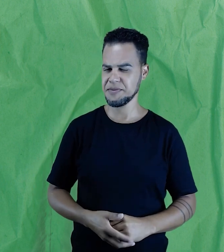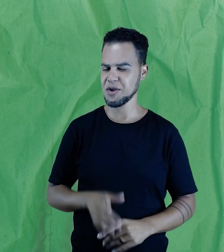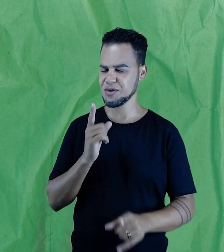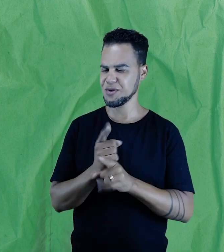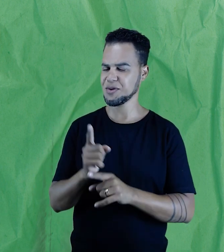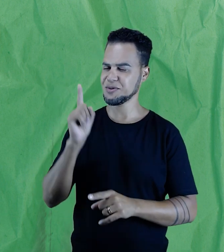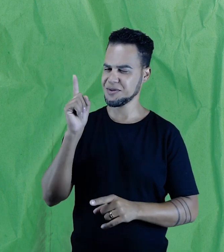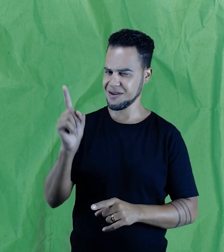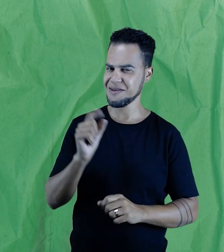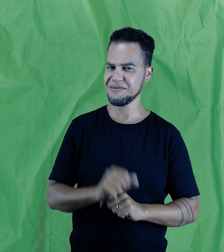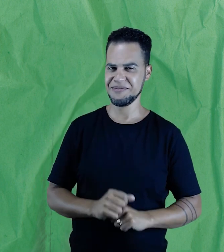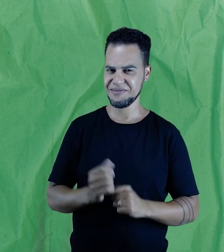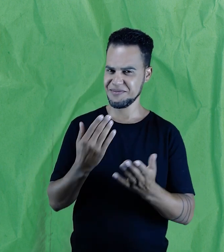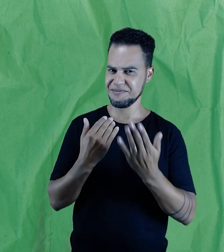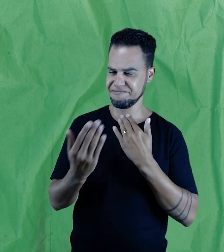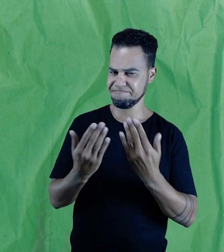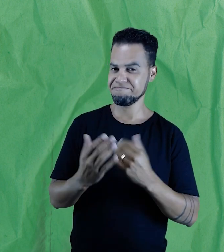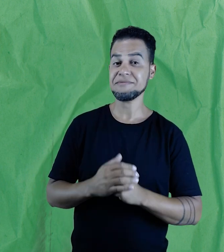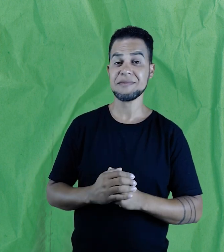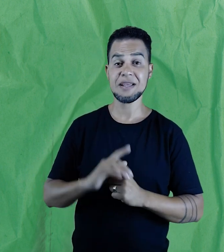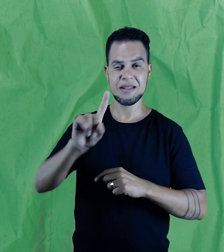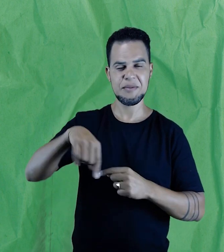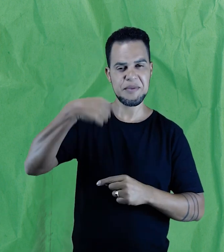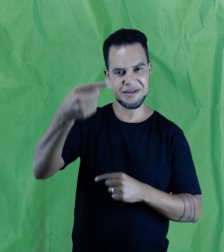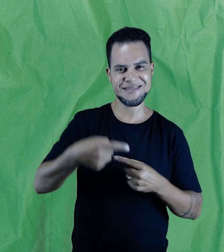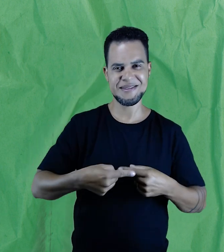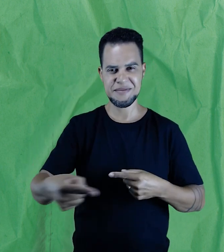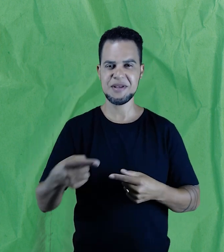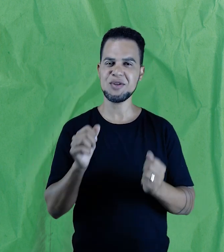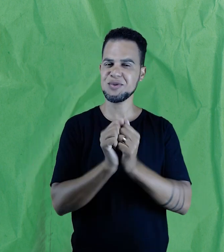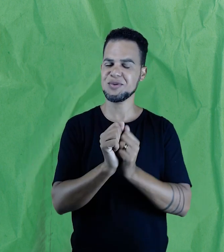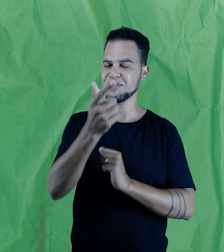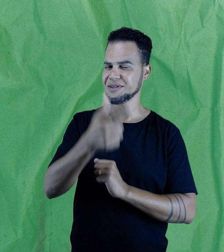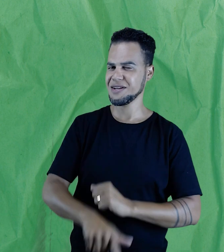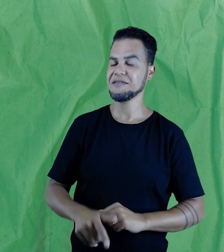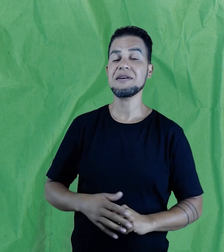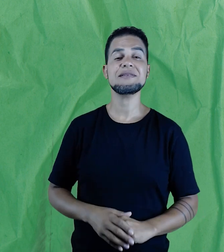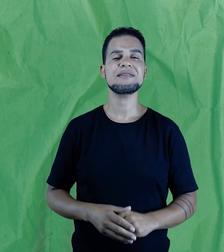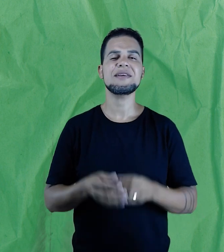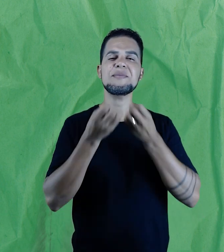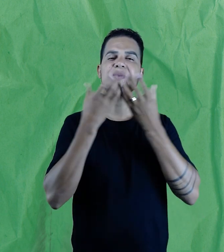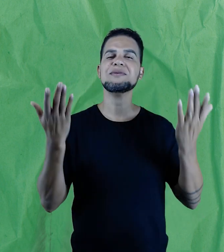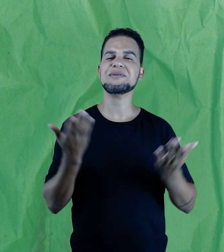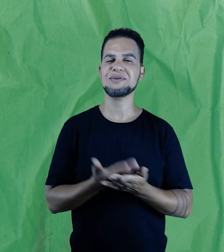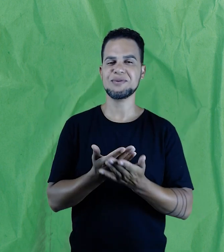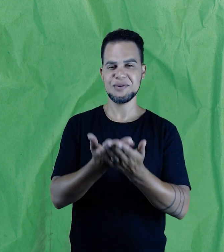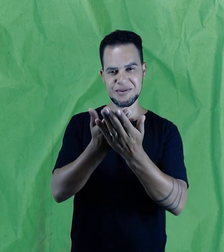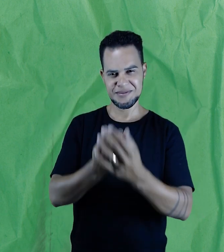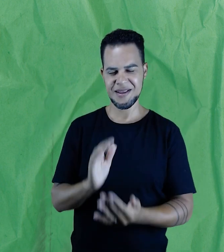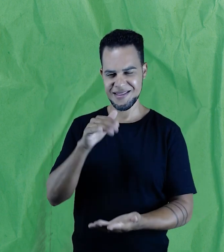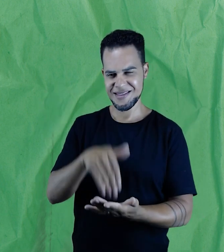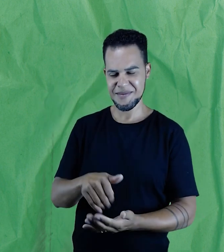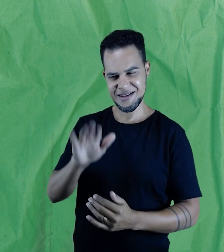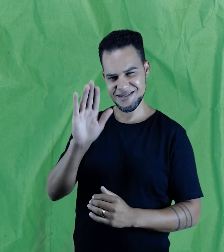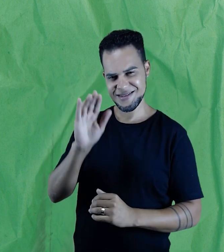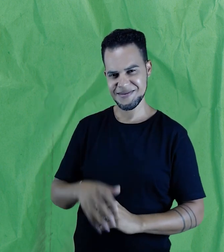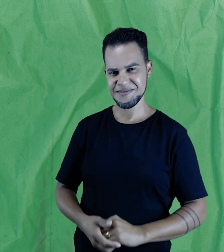Eu te encontro lá. Na próxima semana estaremos juntos novamente e eu desejo bons estudos. Até mais.